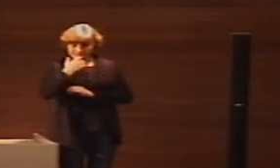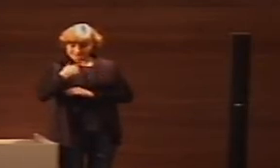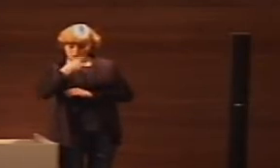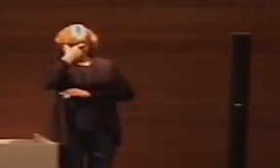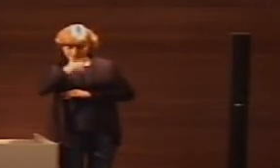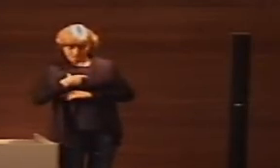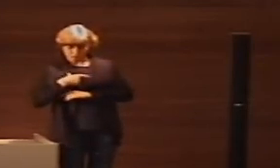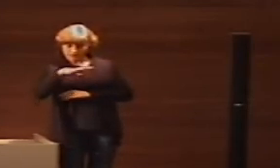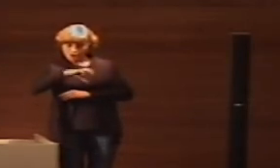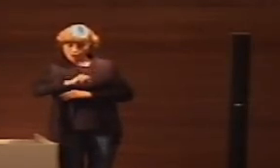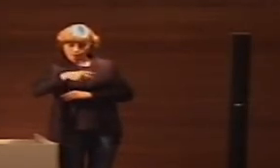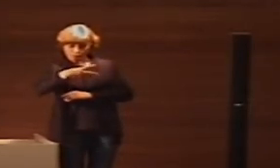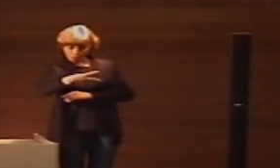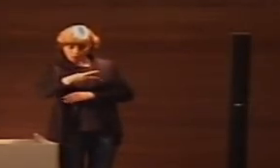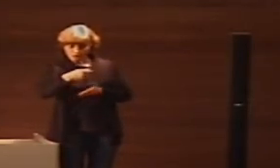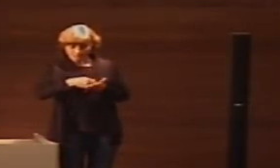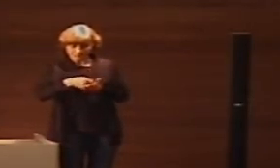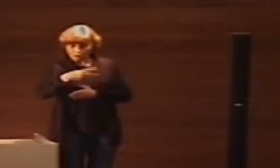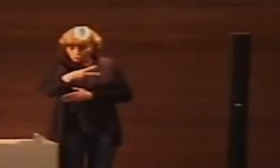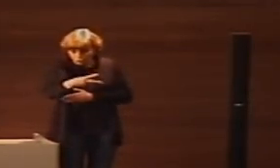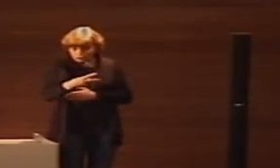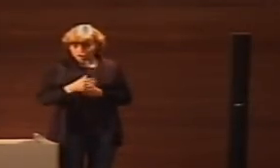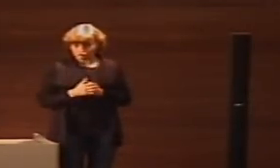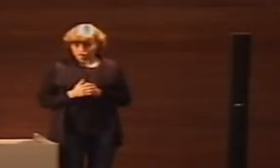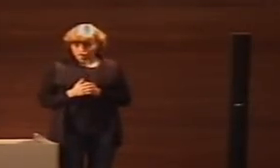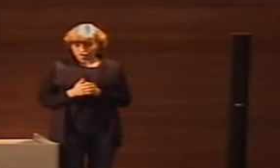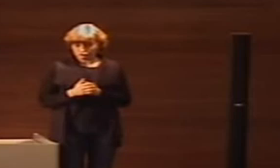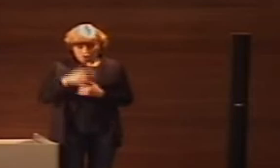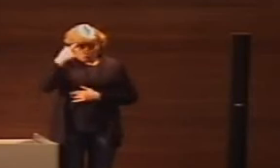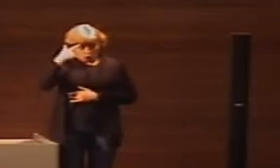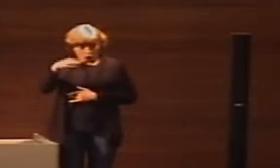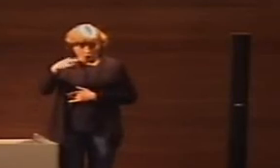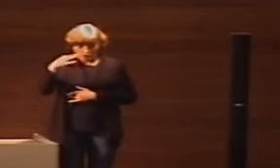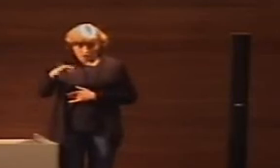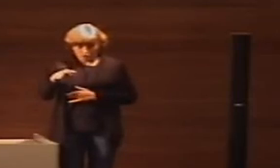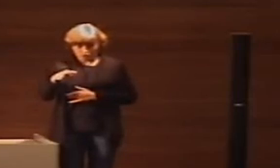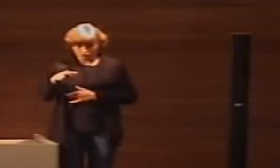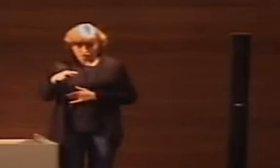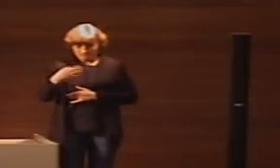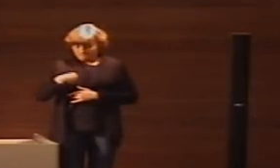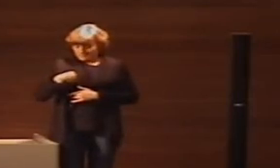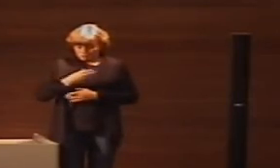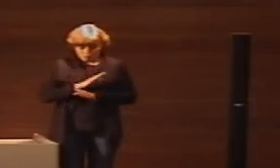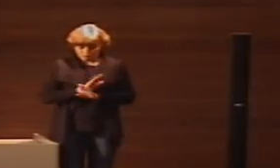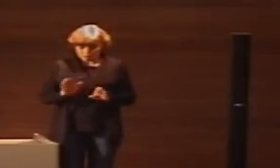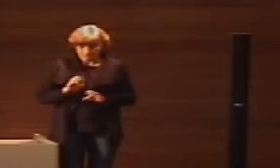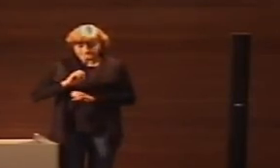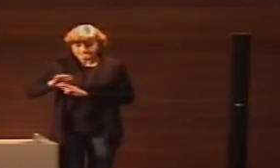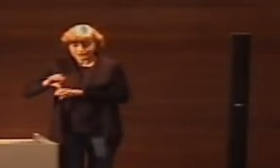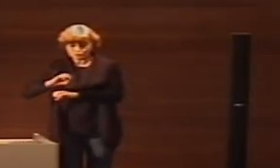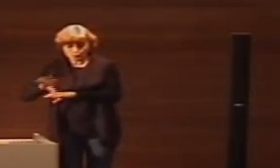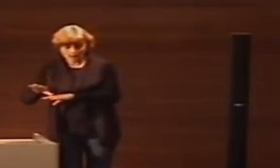kilo, pago 100, genero dos, pago 100, ¿no? Esto es ilógico. Solo lo hacemos prácticamente con los residuos, no con nada